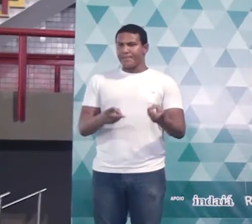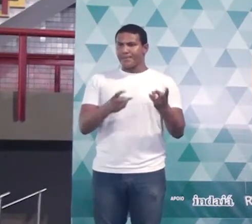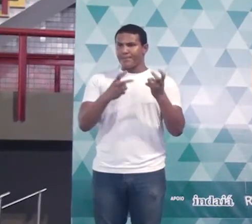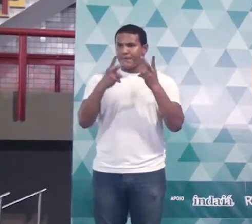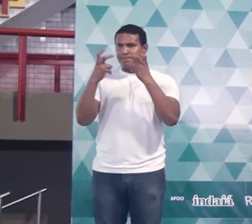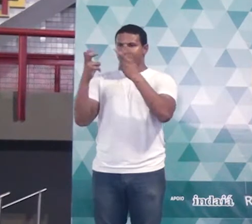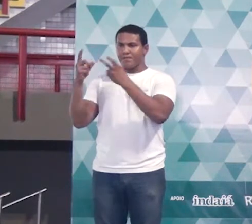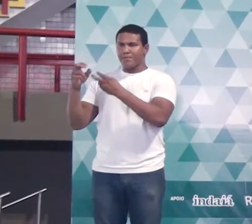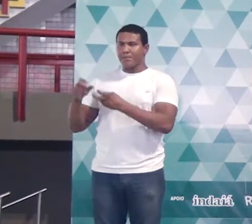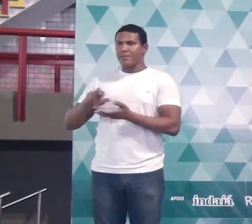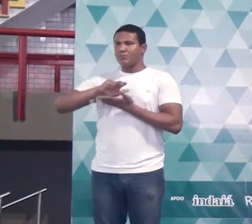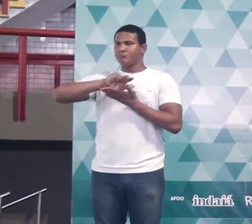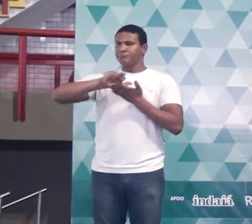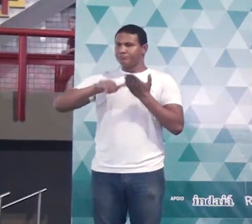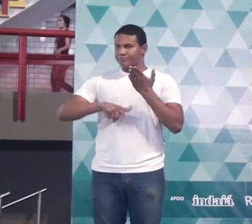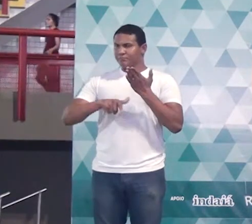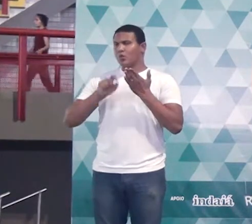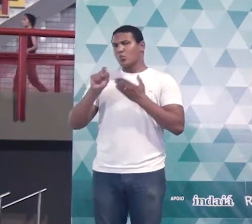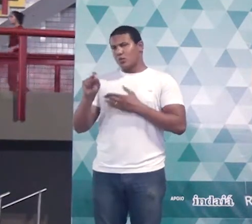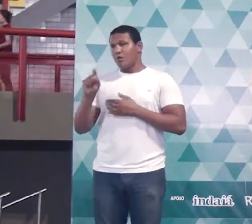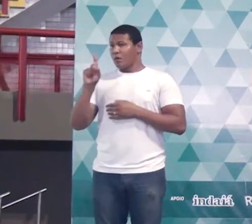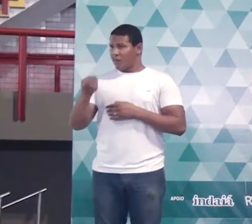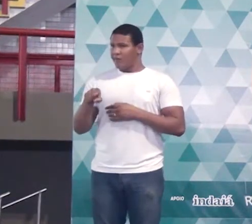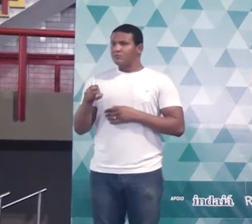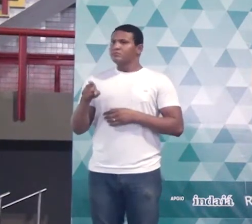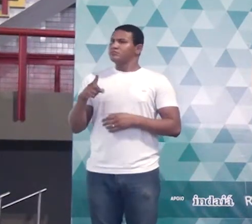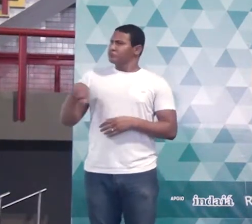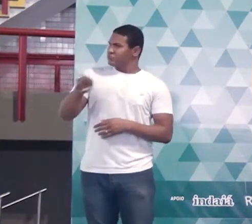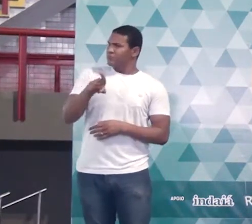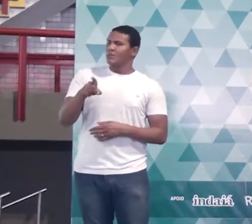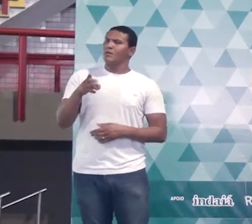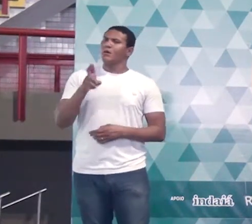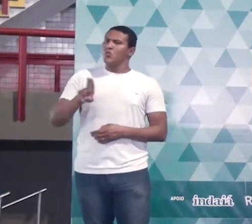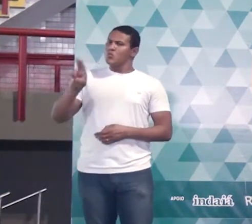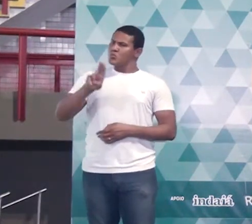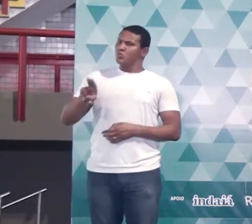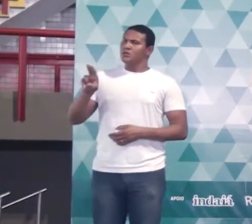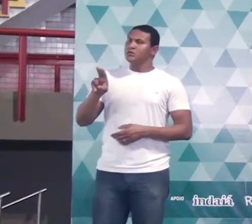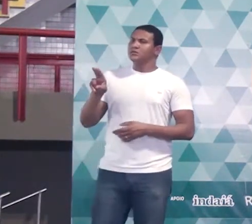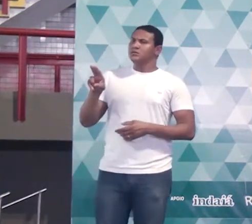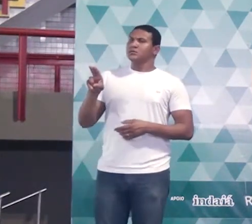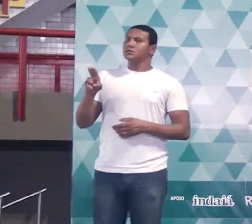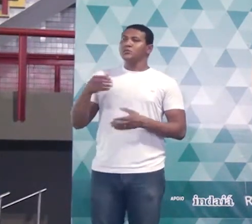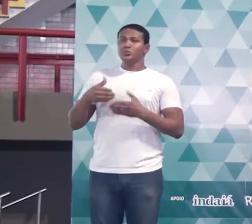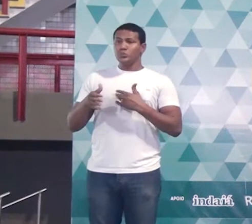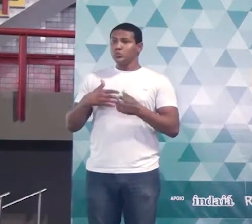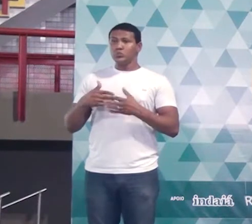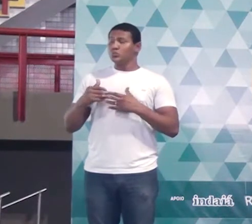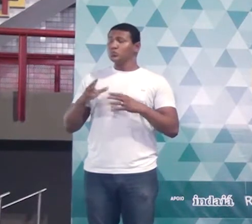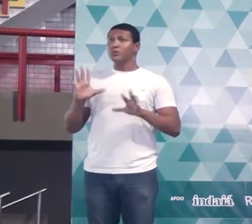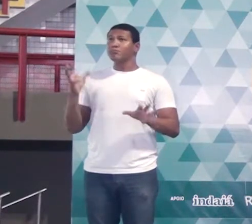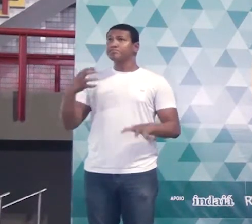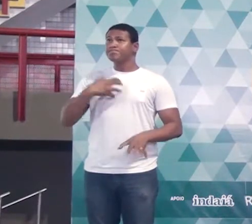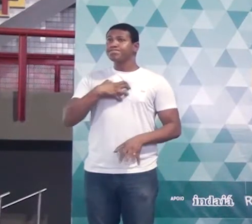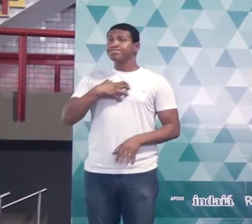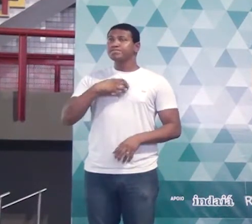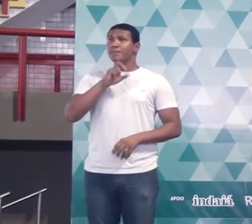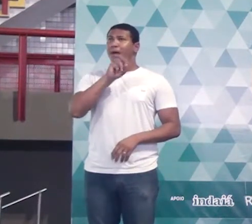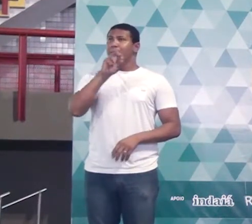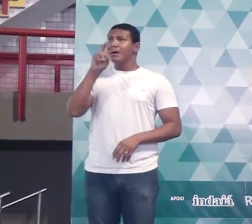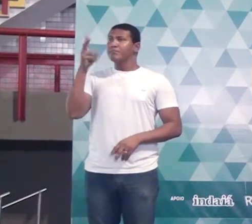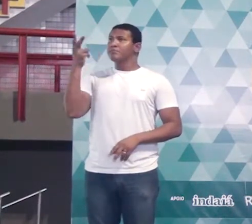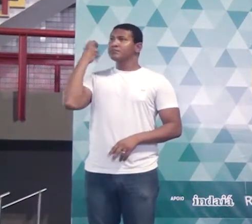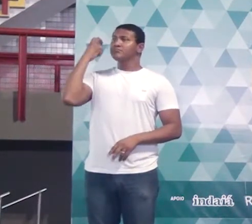Multissensoriais, o que é isso? Quer dizer que você se utiliza das mais variadas impressões